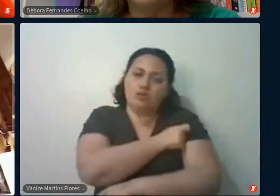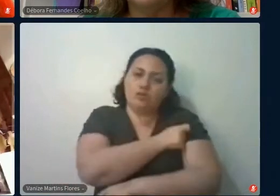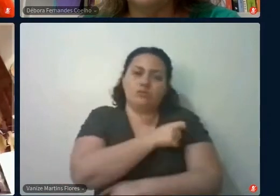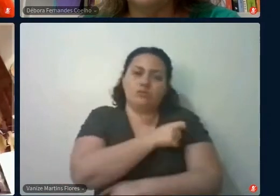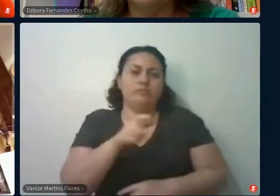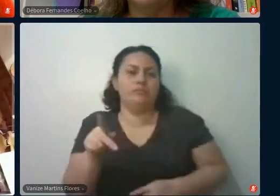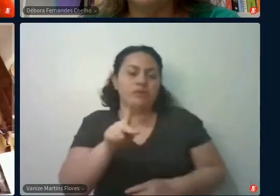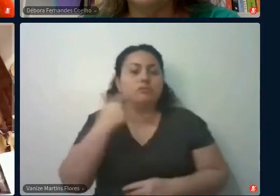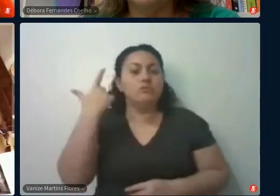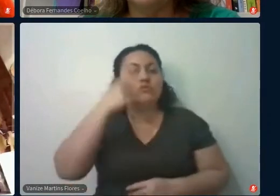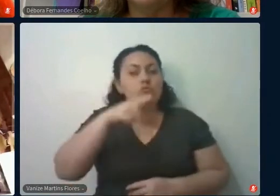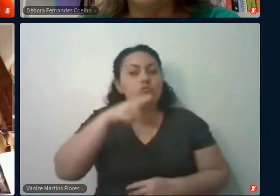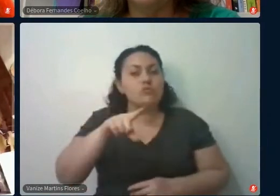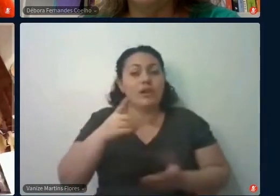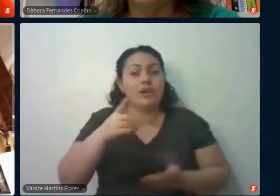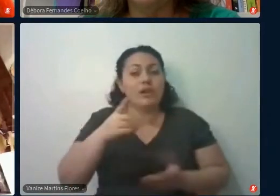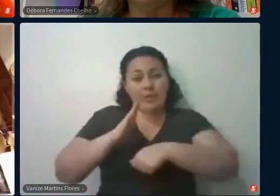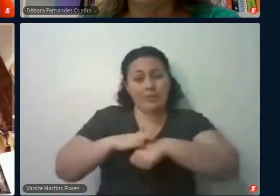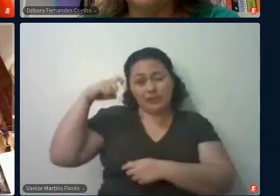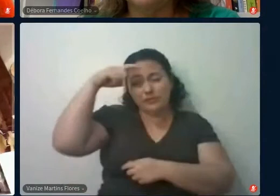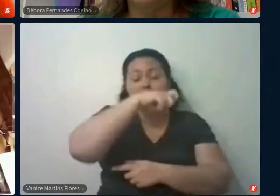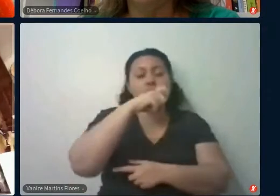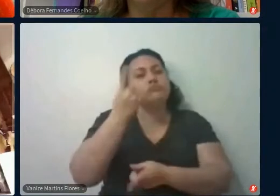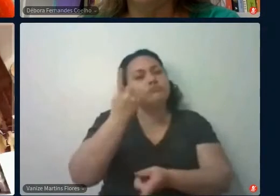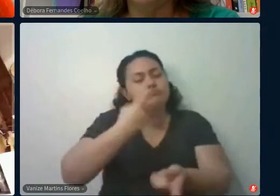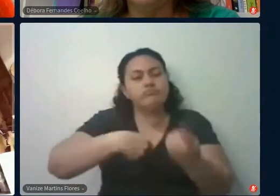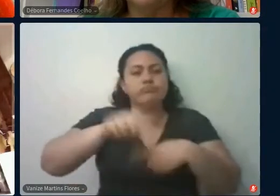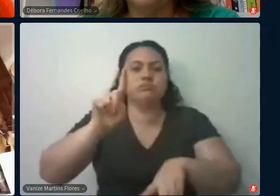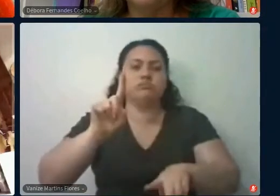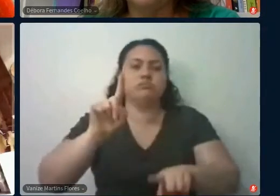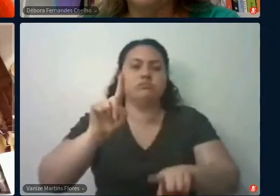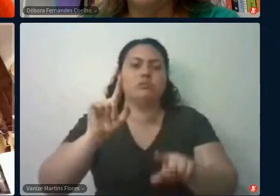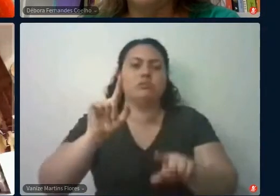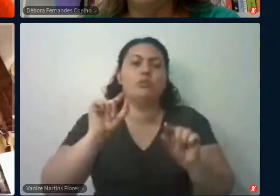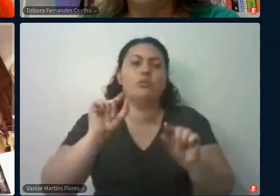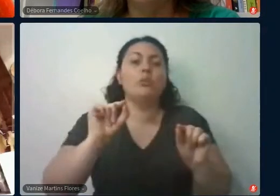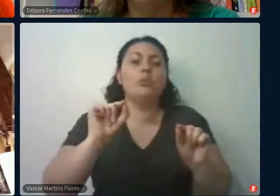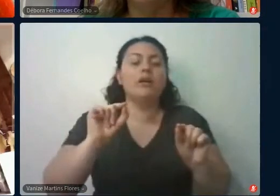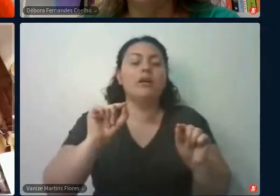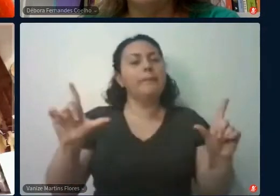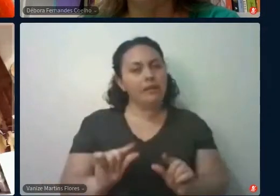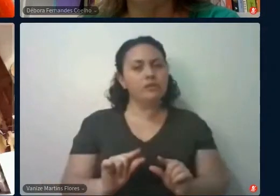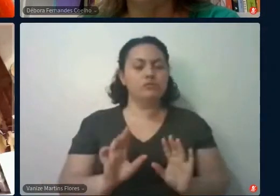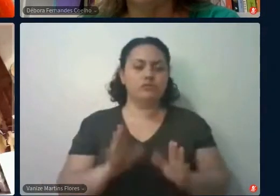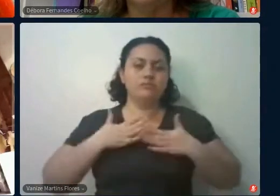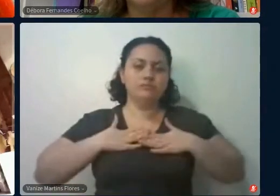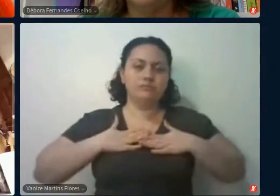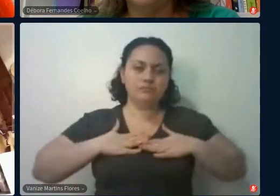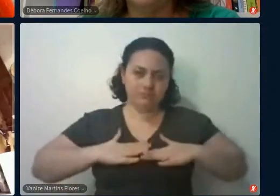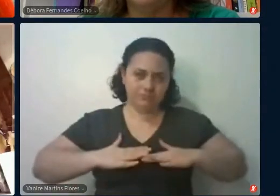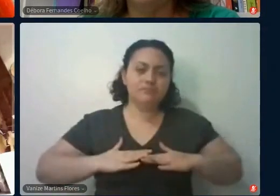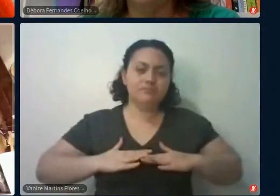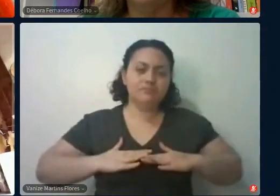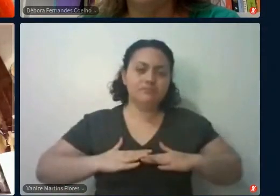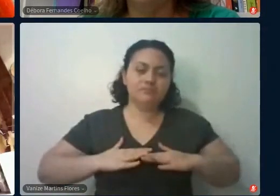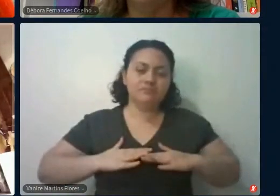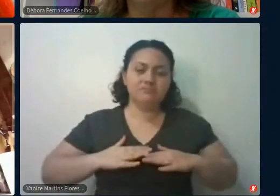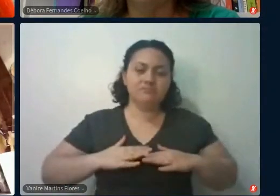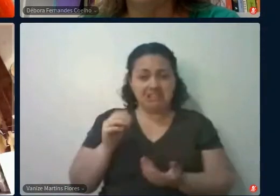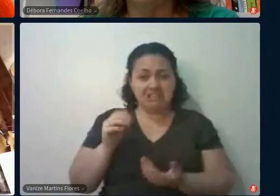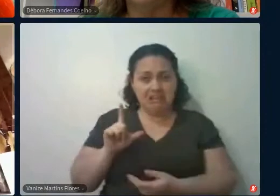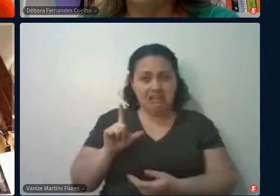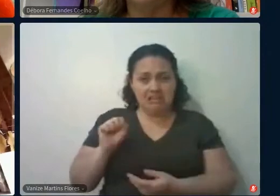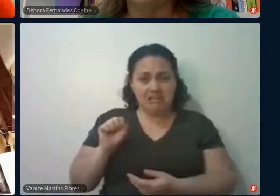momento que está sendo bem difícil num momento um pouco menos difícil. Tá? Não sei se a Alessandra e a Débora querem